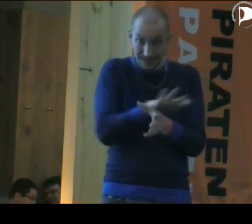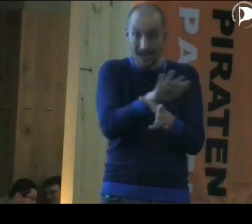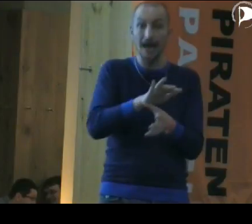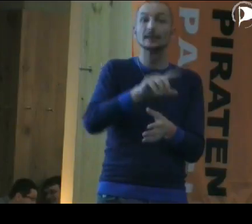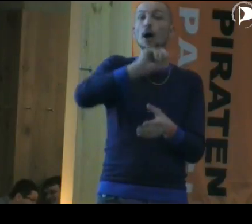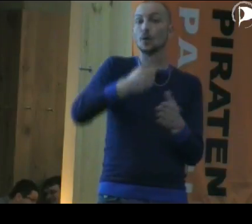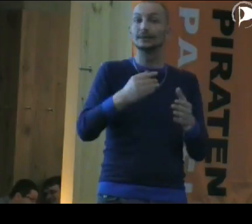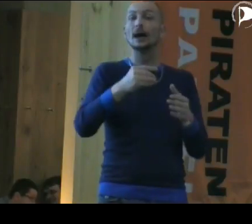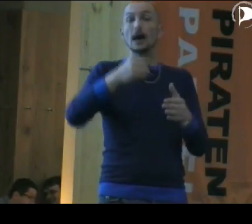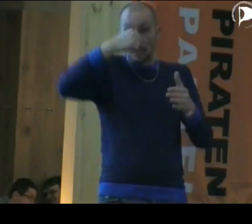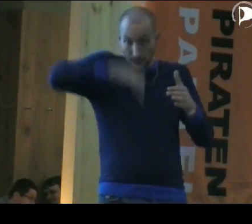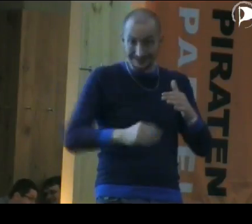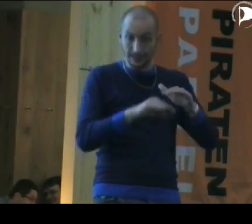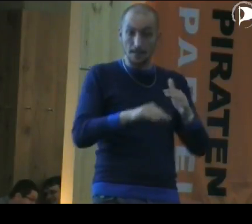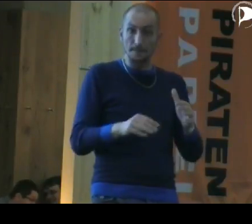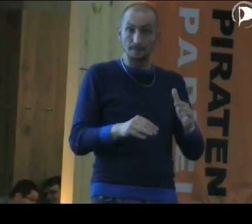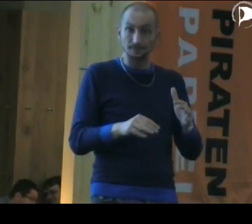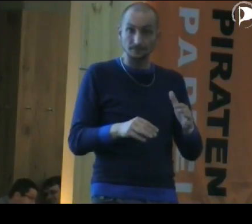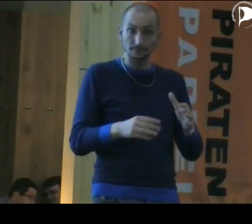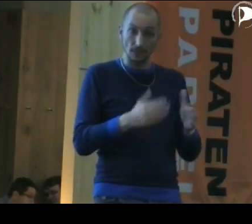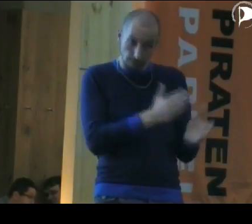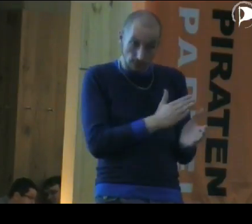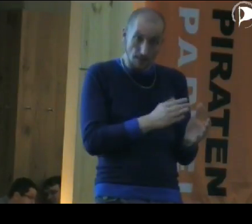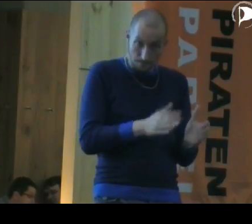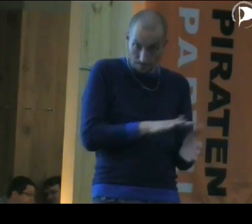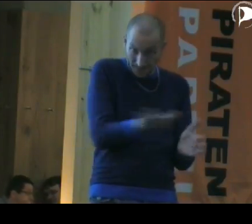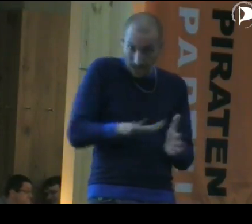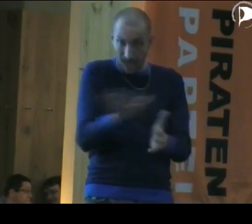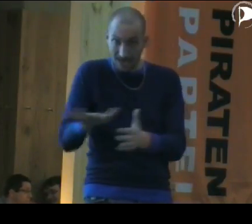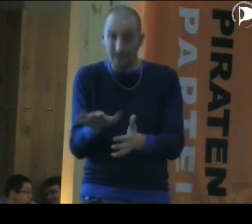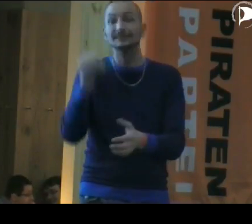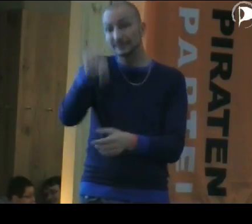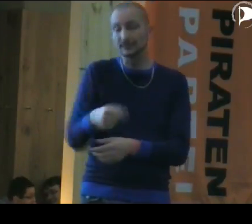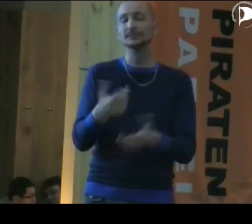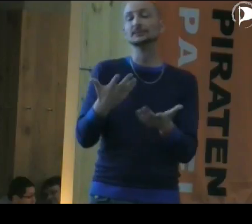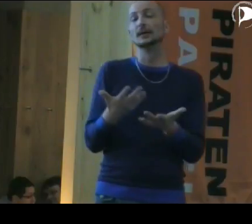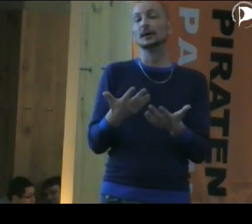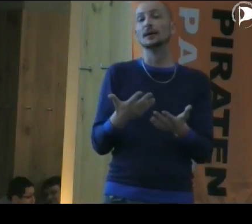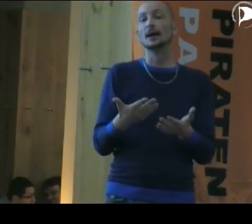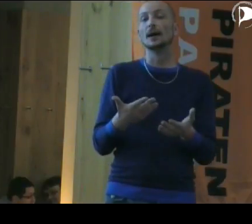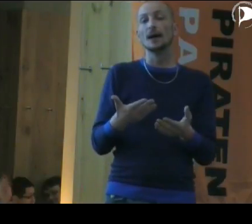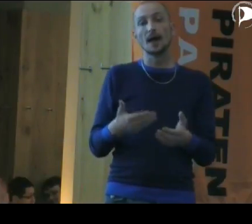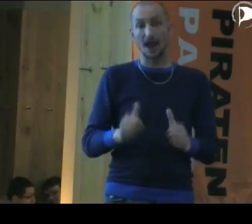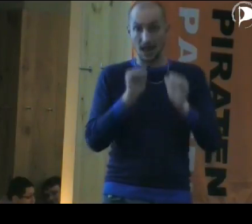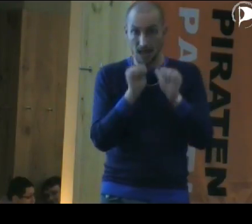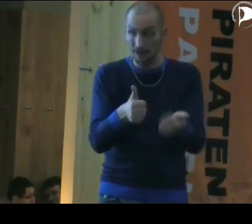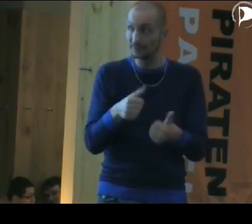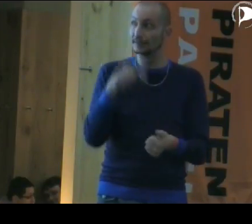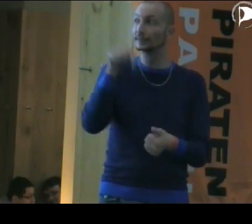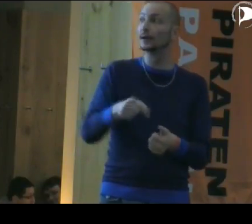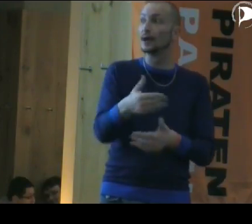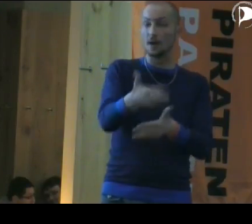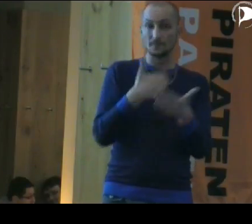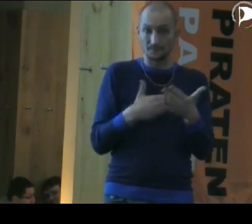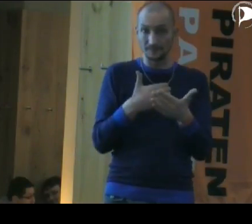niedrigeren dosis wiederholen zur zeit zu geben wir haben jetzt mal auch über den hals der frau gesprochen